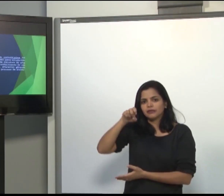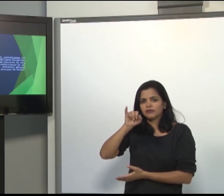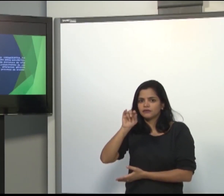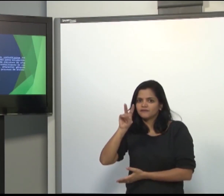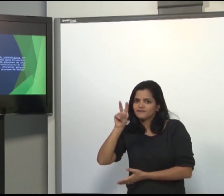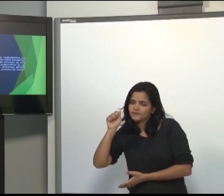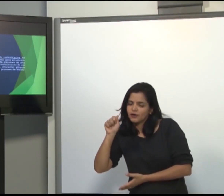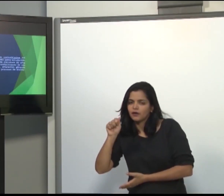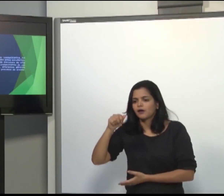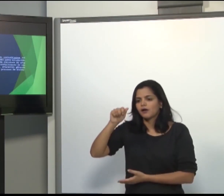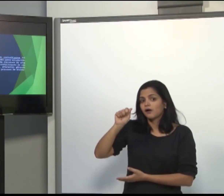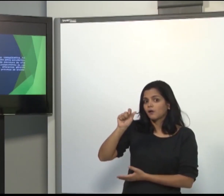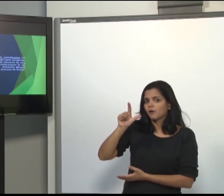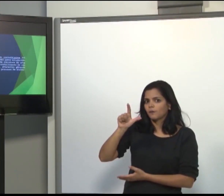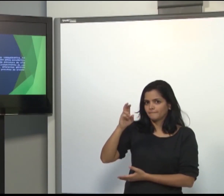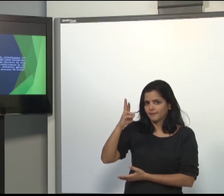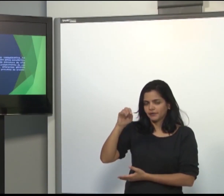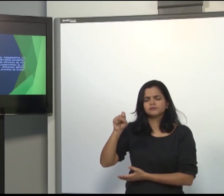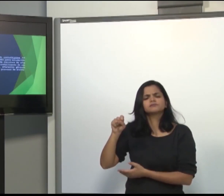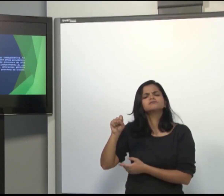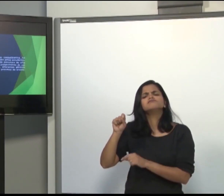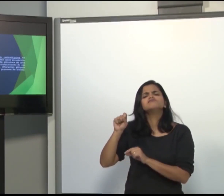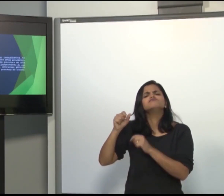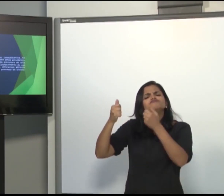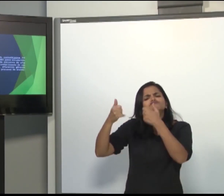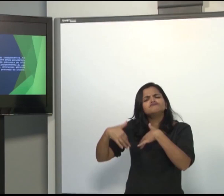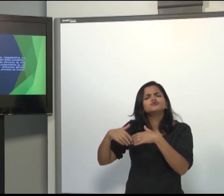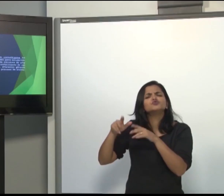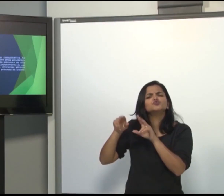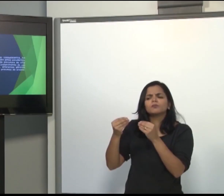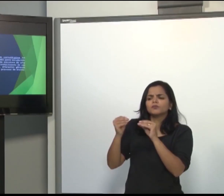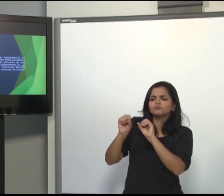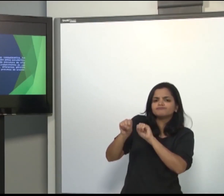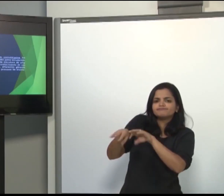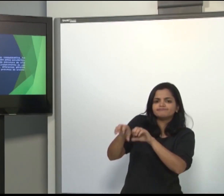sobre o ensino da L2, é muito interessante,